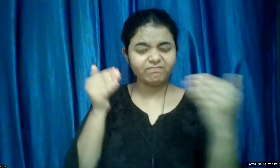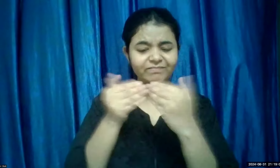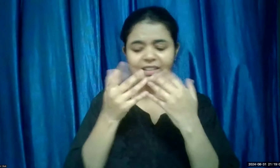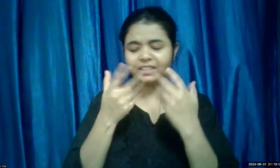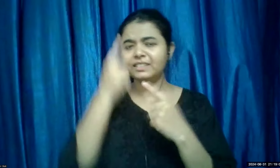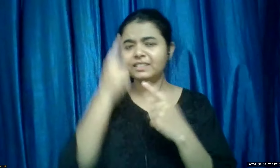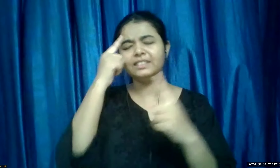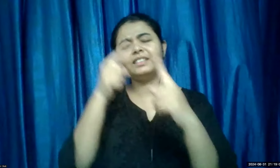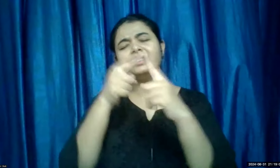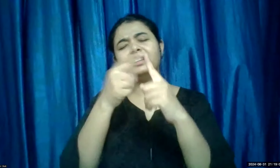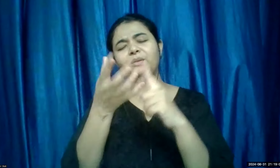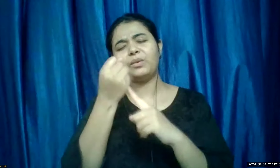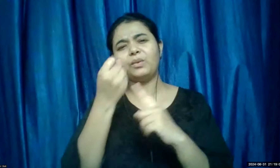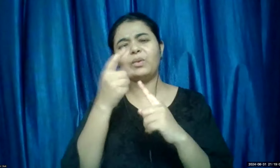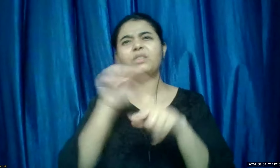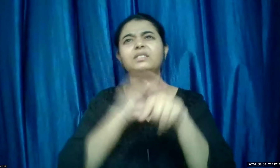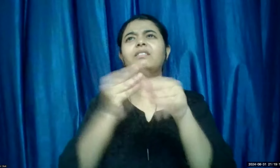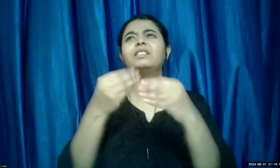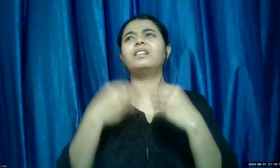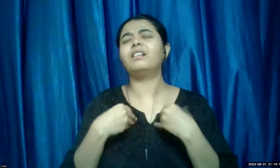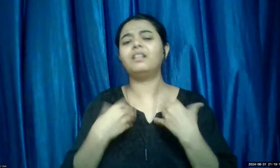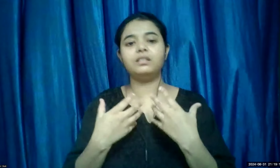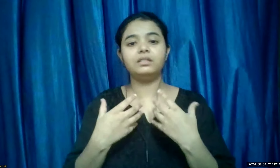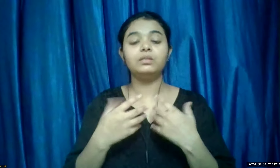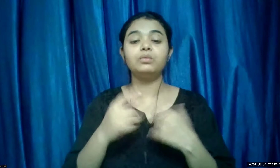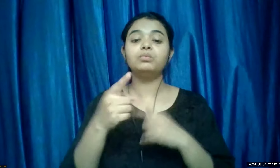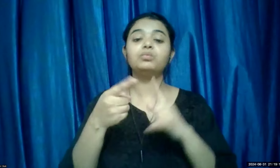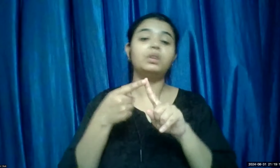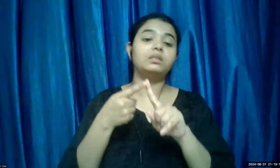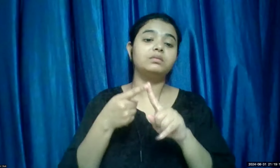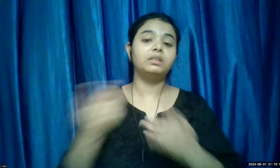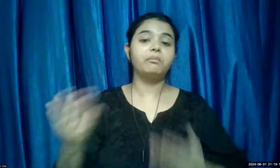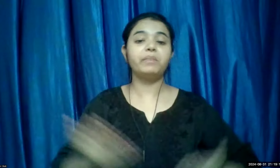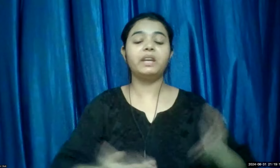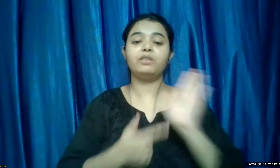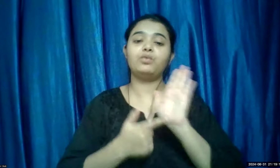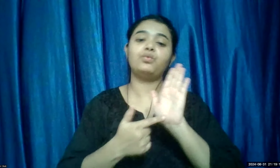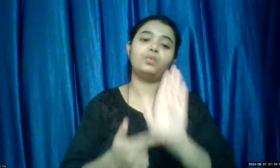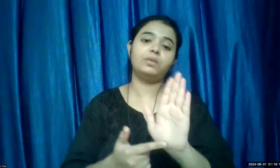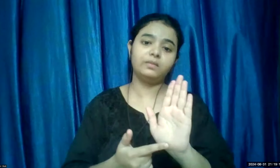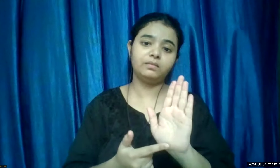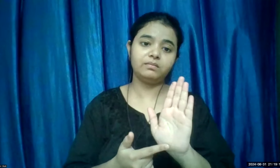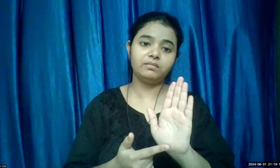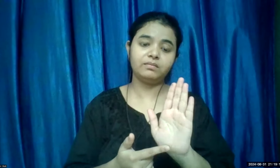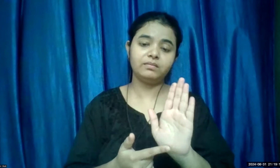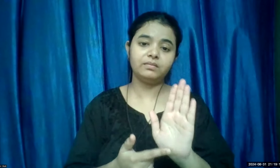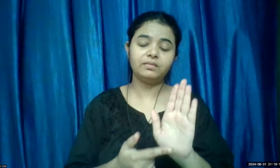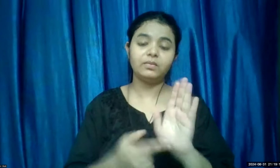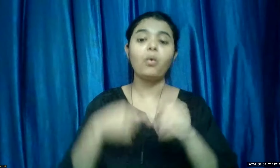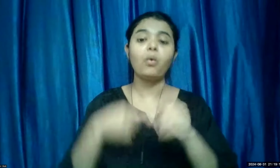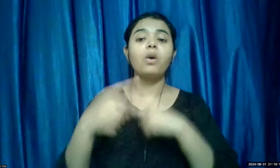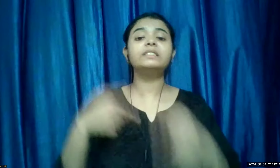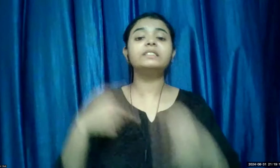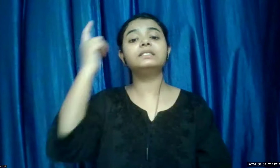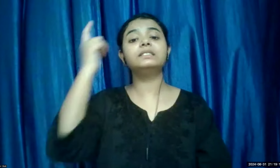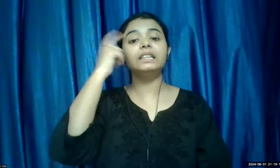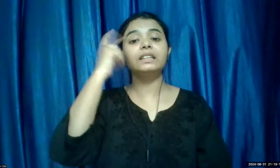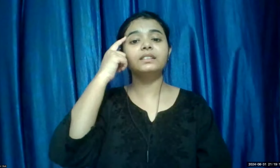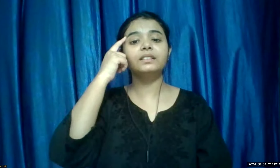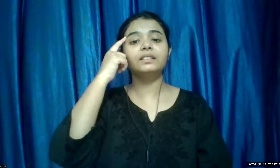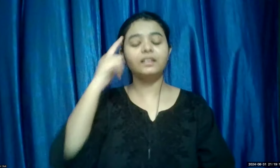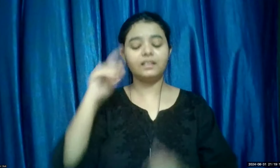प्राप्ति हमको हो जाए, भगवान की सेवा हमें मिले, बस अच्छा भाव बना के रखना है, हमेशा ये मस्तिष्क में रखना है कि